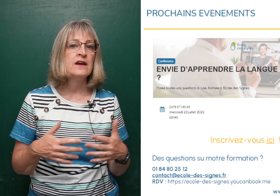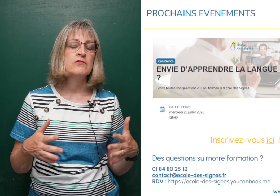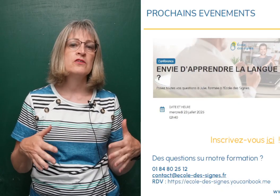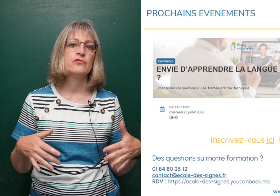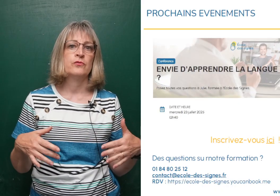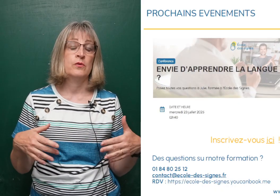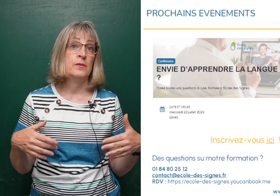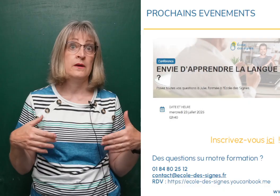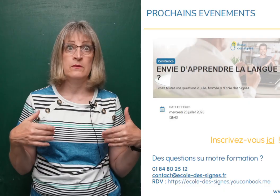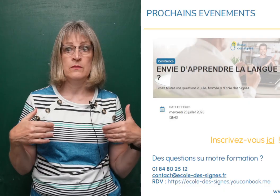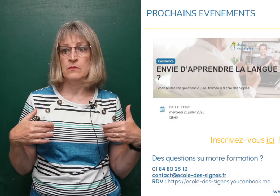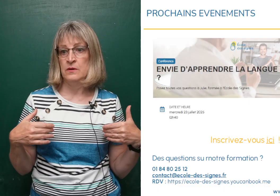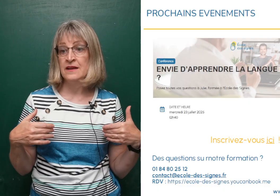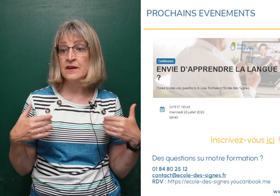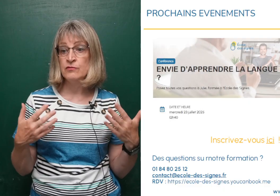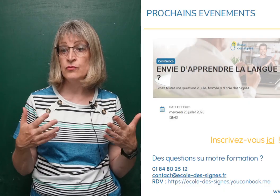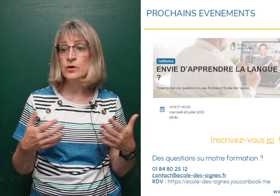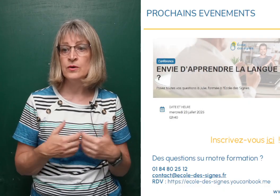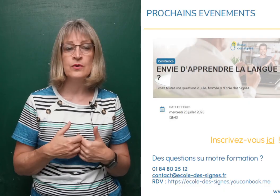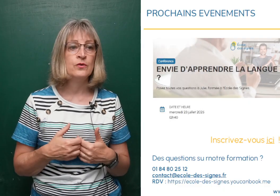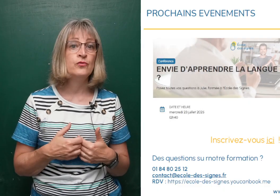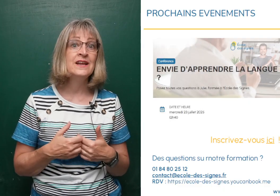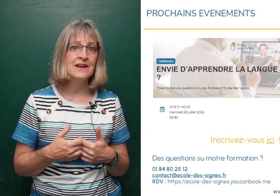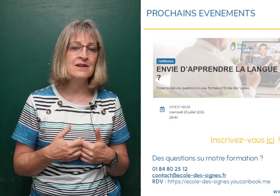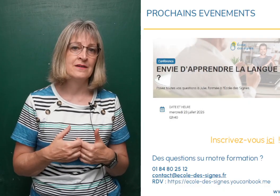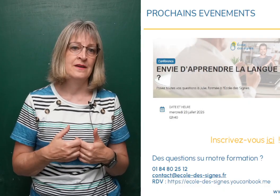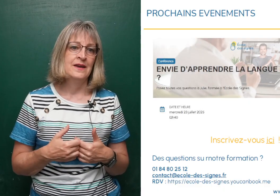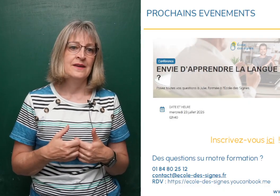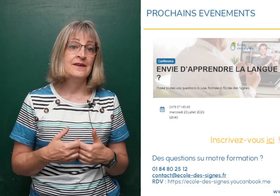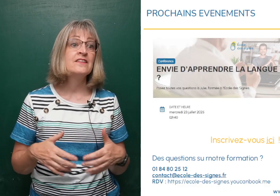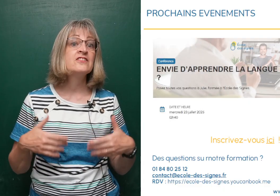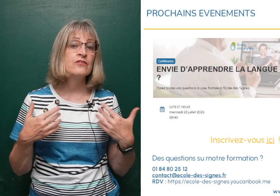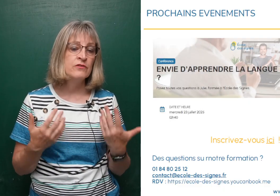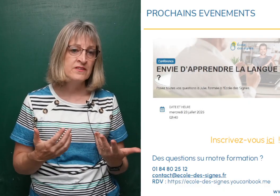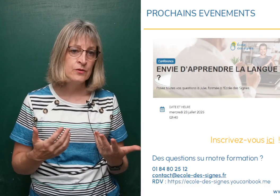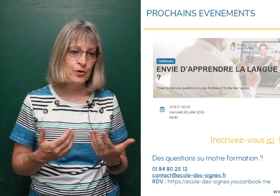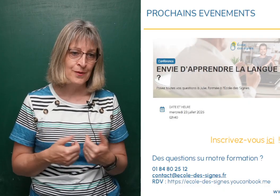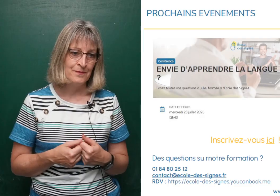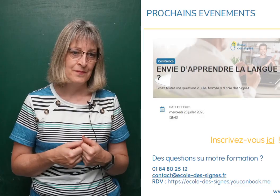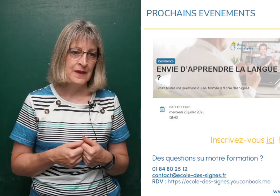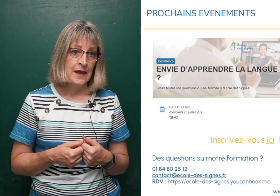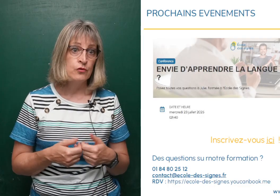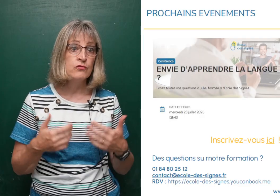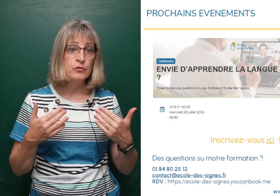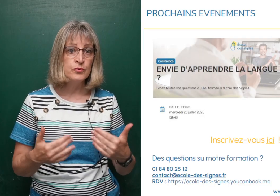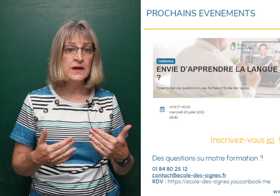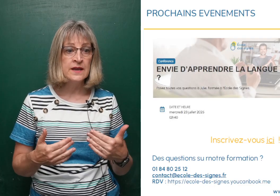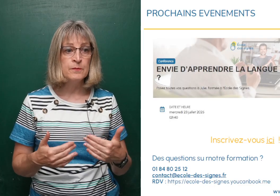avoir justement l'interview d'une élève qui a déjà suivi ses cours. Donc, vous pourrez